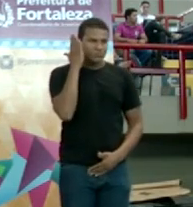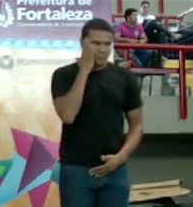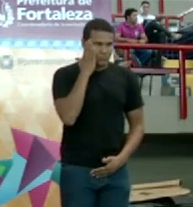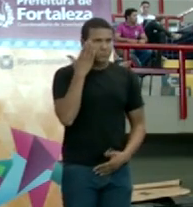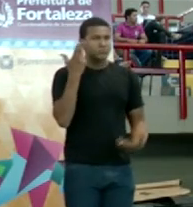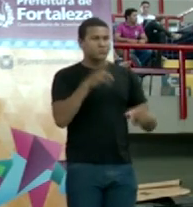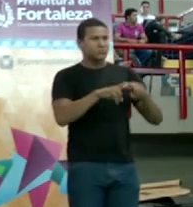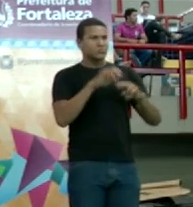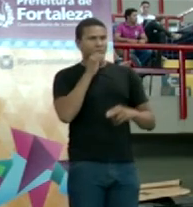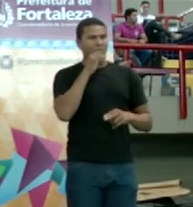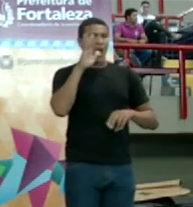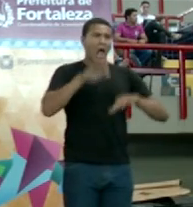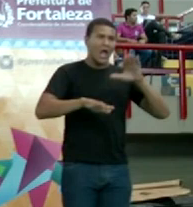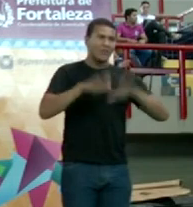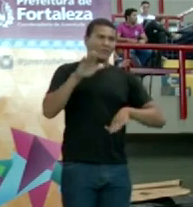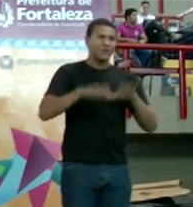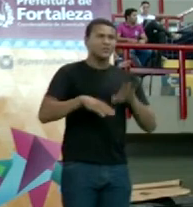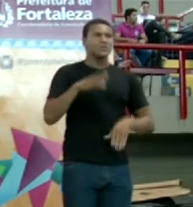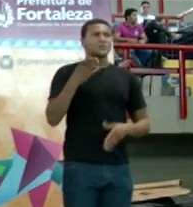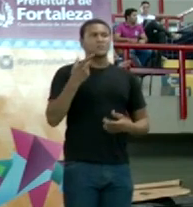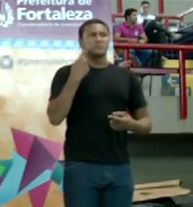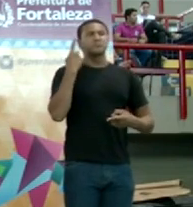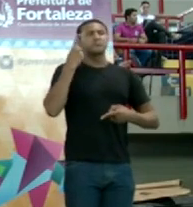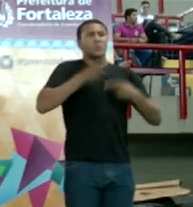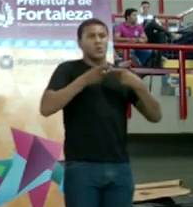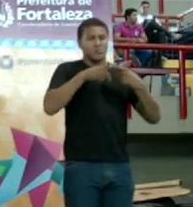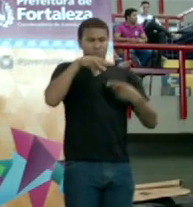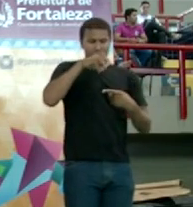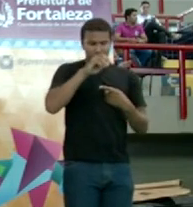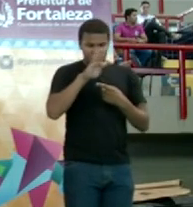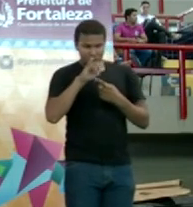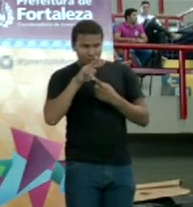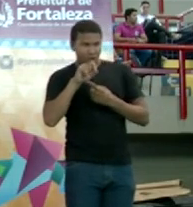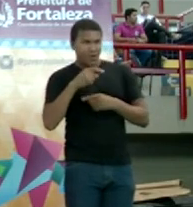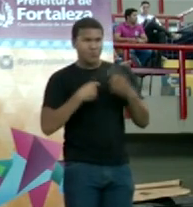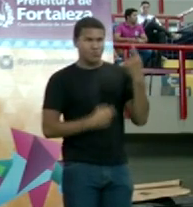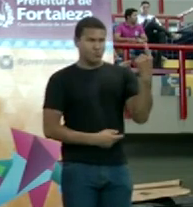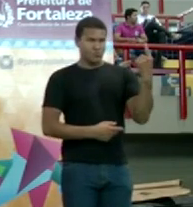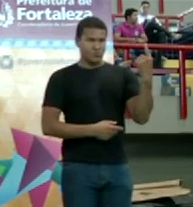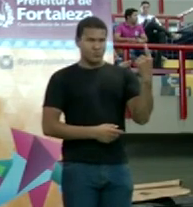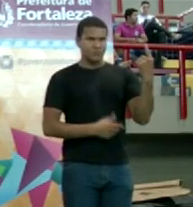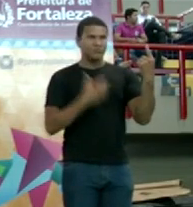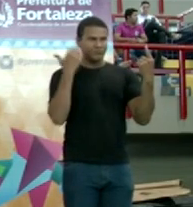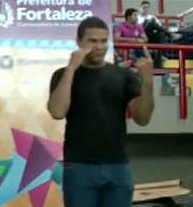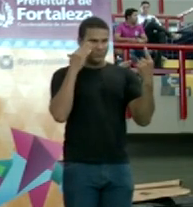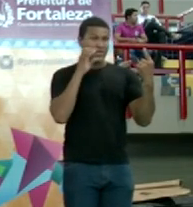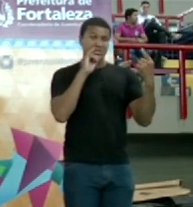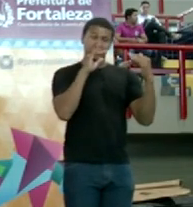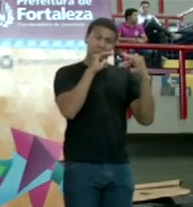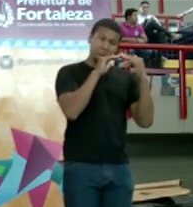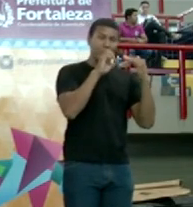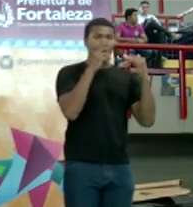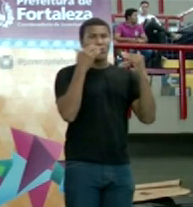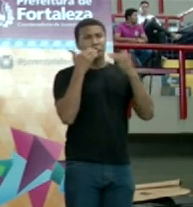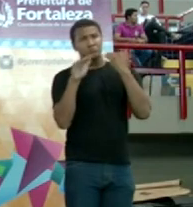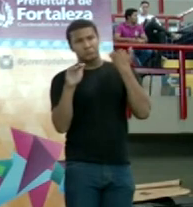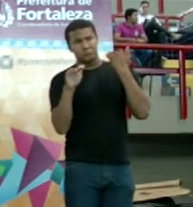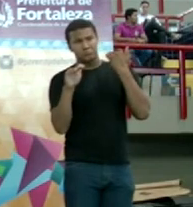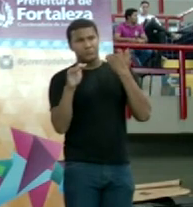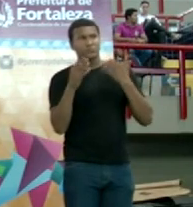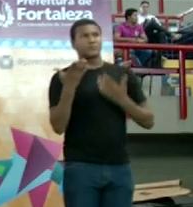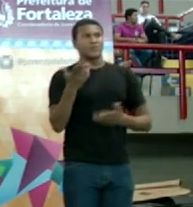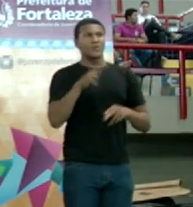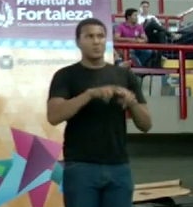um só, ou de ser contra ou de ser a favor. Nesse caso, o texto será desenvolvido com base no único